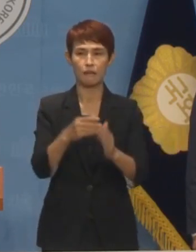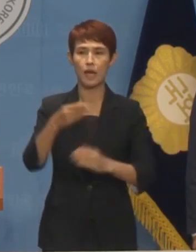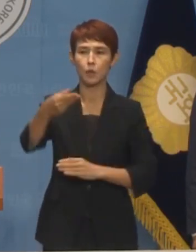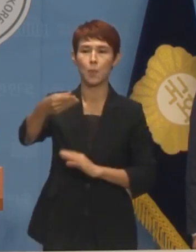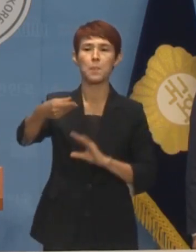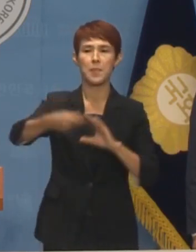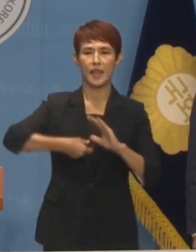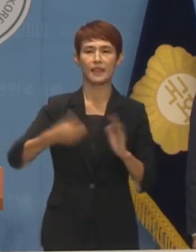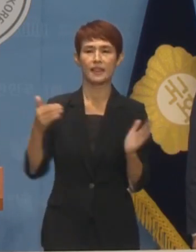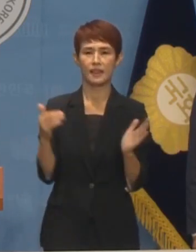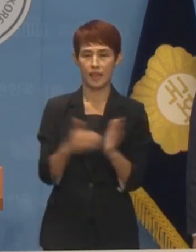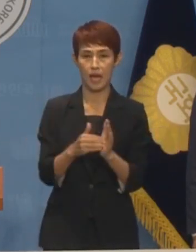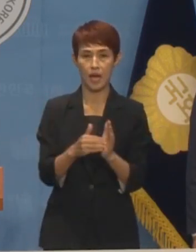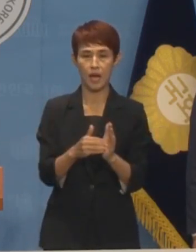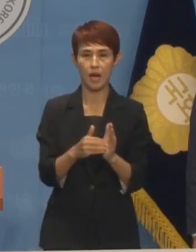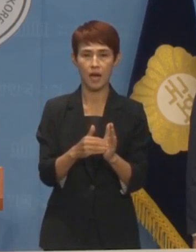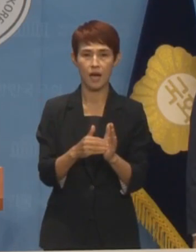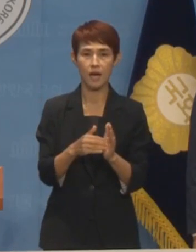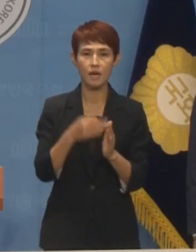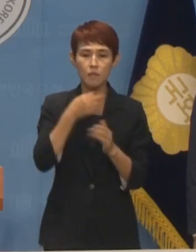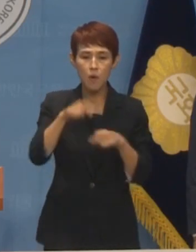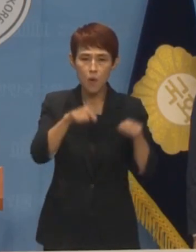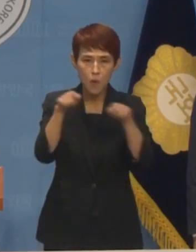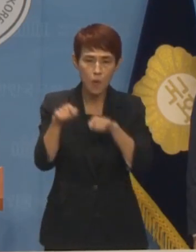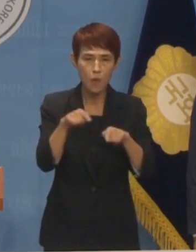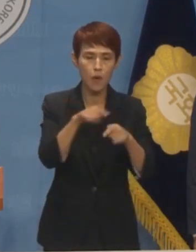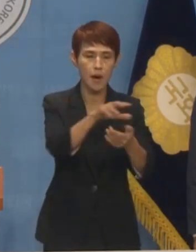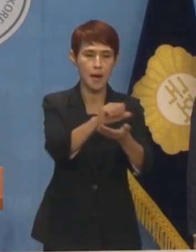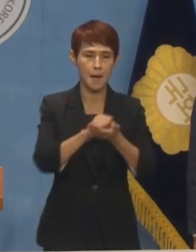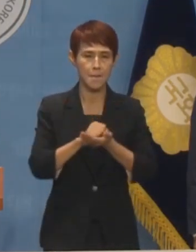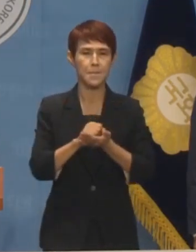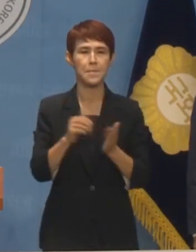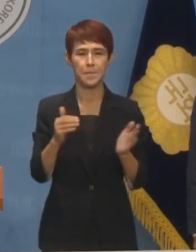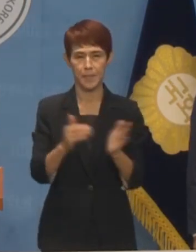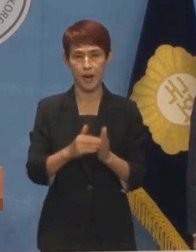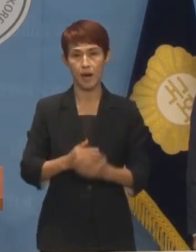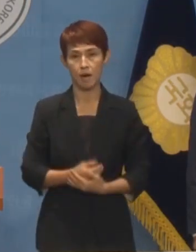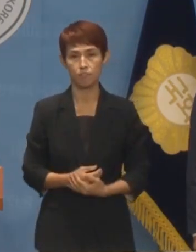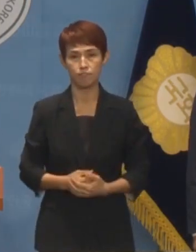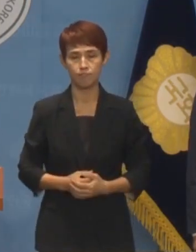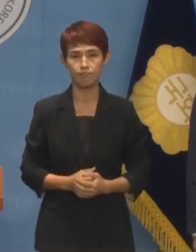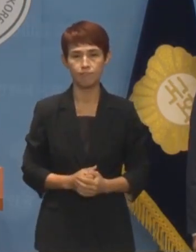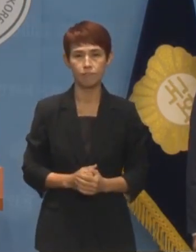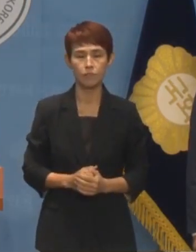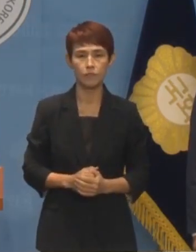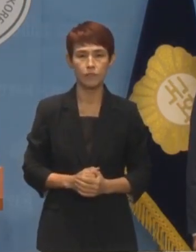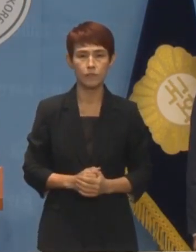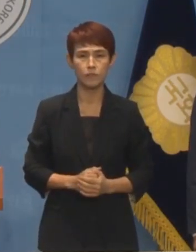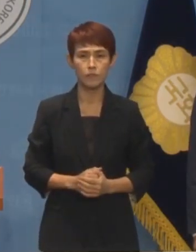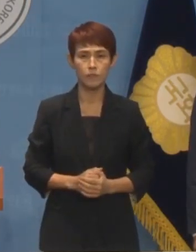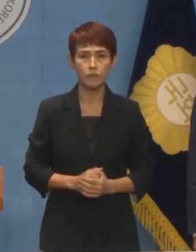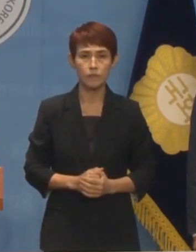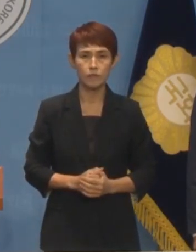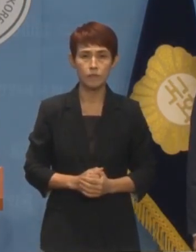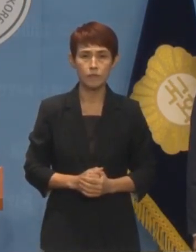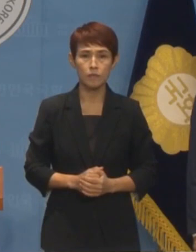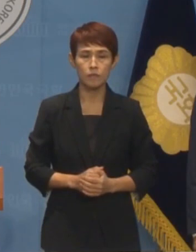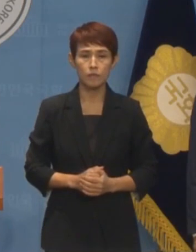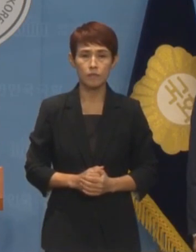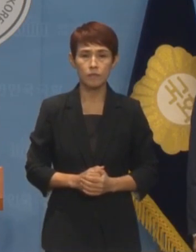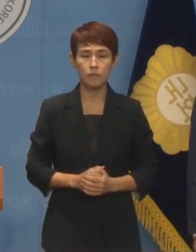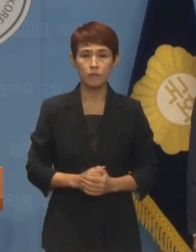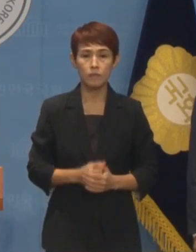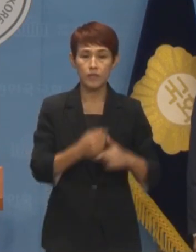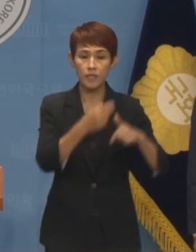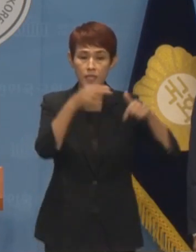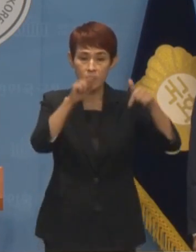받았다라는 면협의회장의 녹취록을 확보한 사실이 보도되기도 하였습니다. 이 사건을